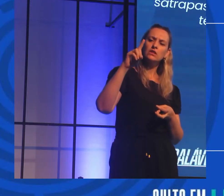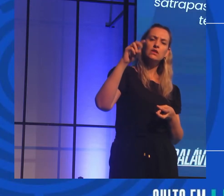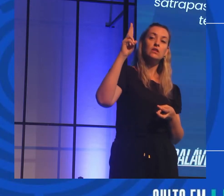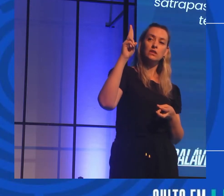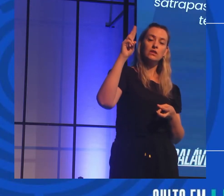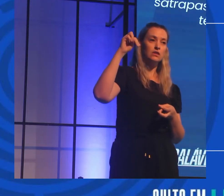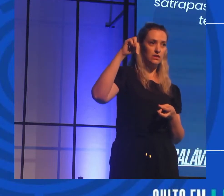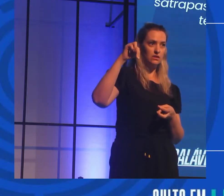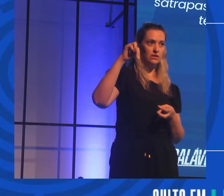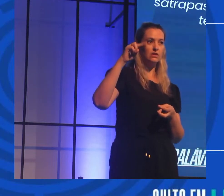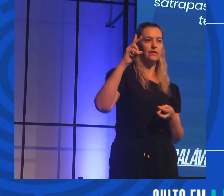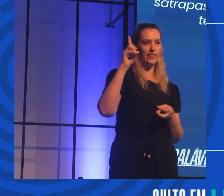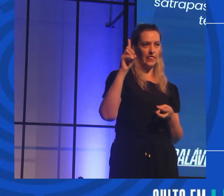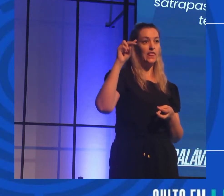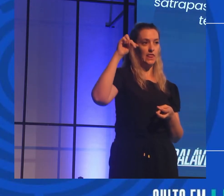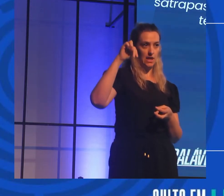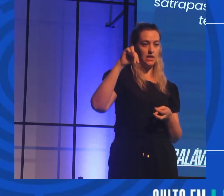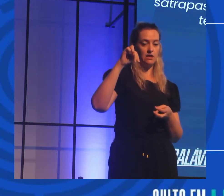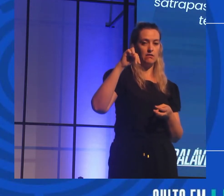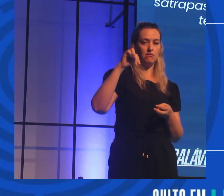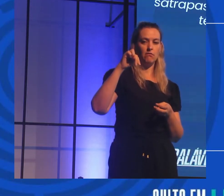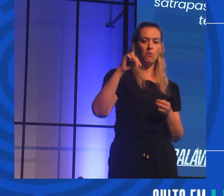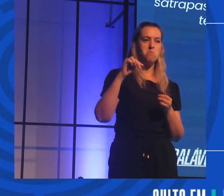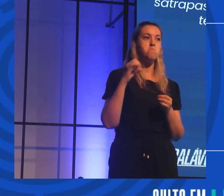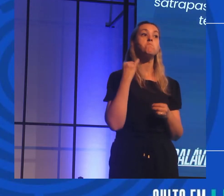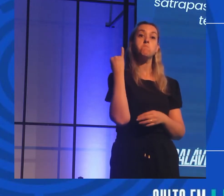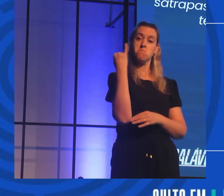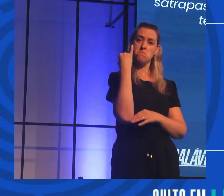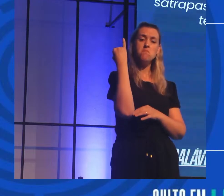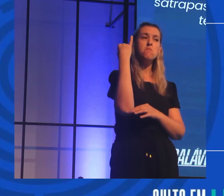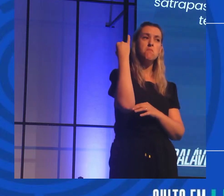ele abaixo de mim. Gente,